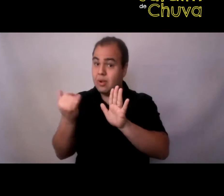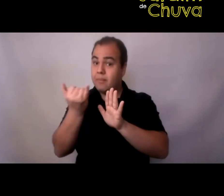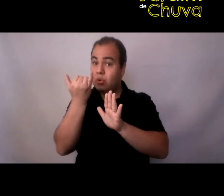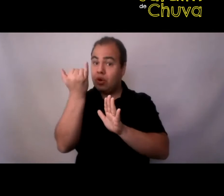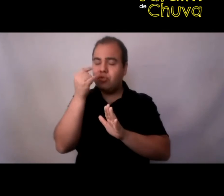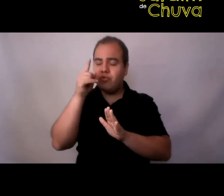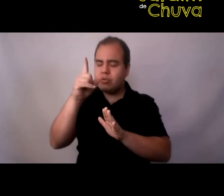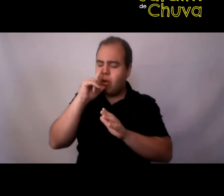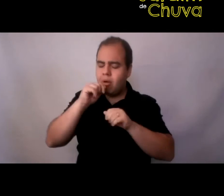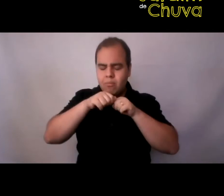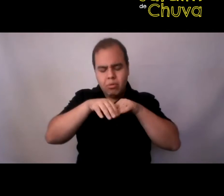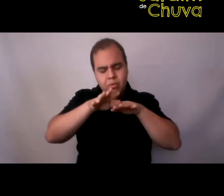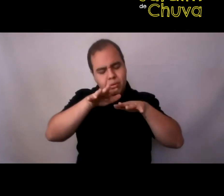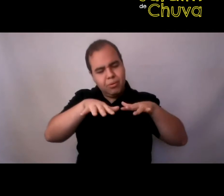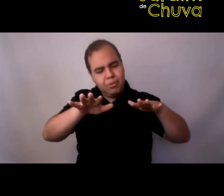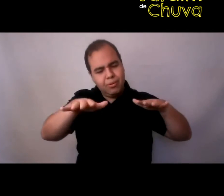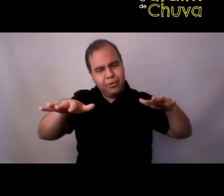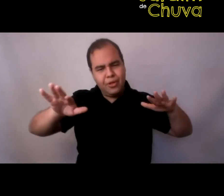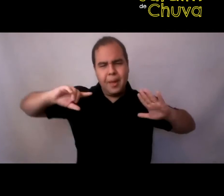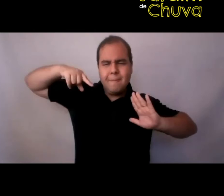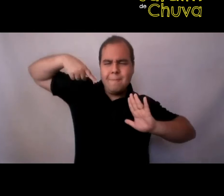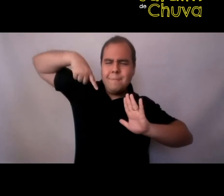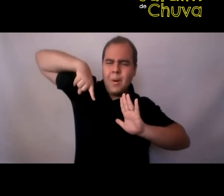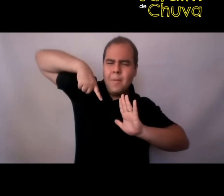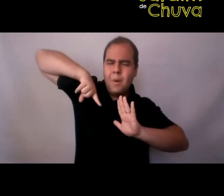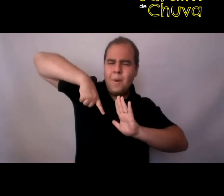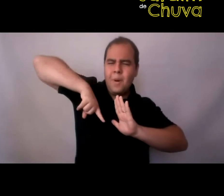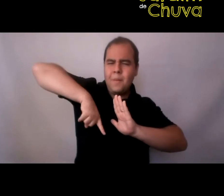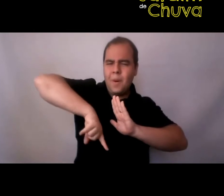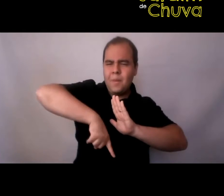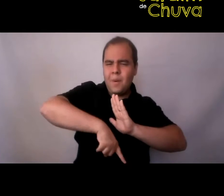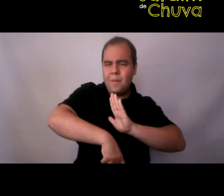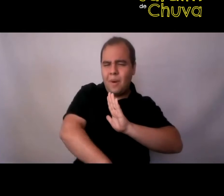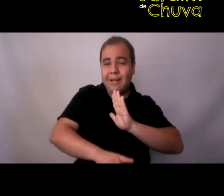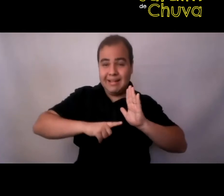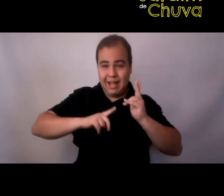as profundezas. O rico e nobre Siddhartha converte-se